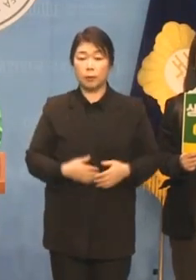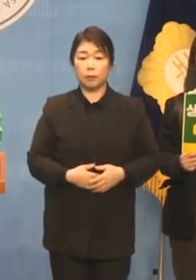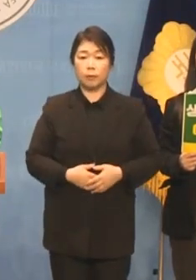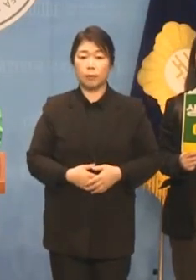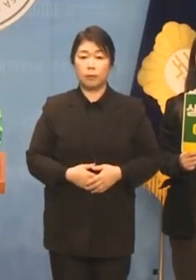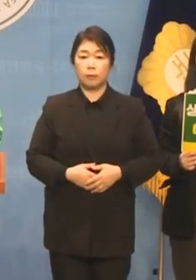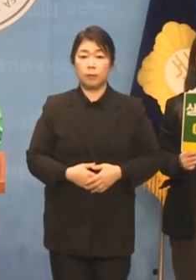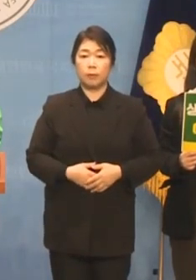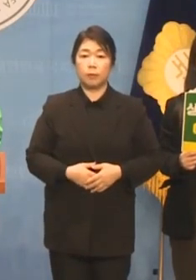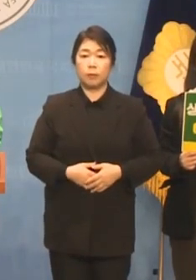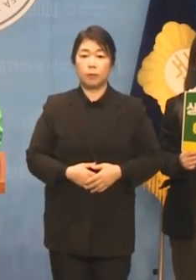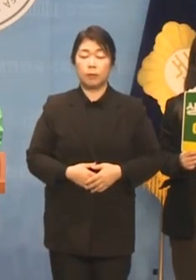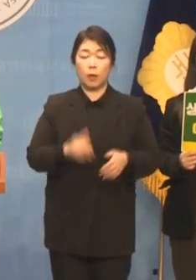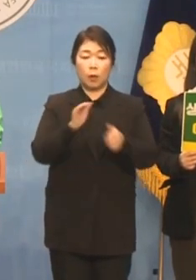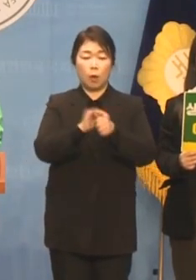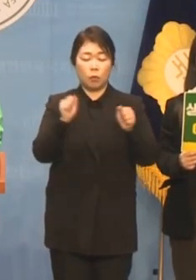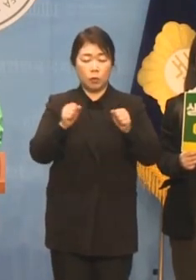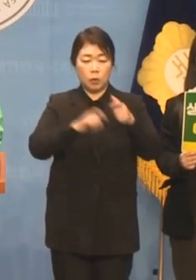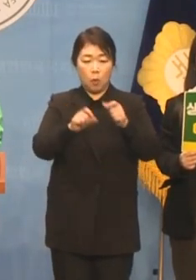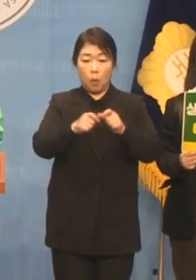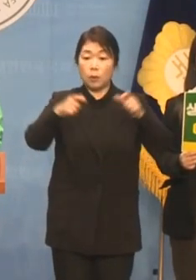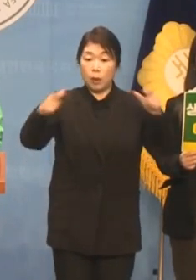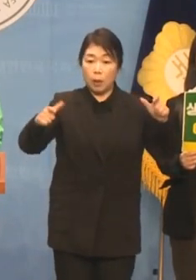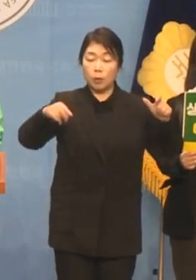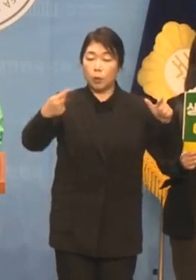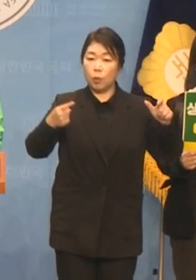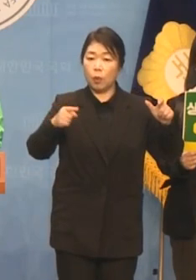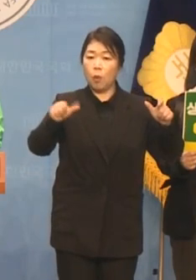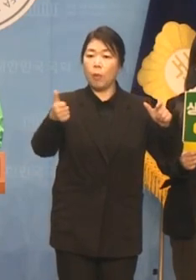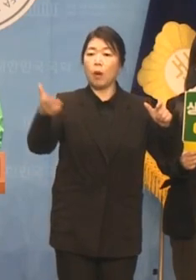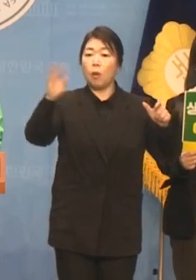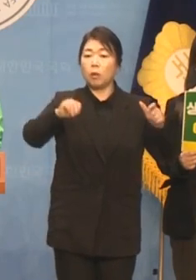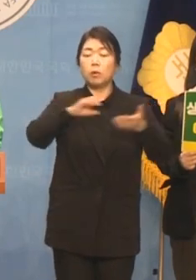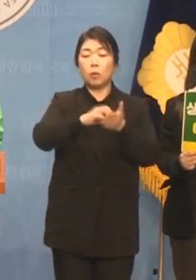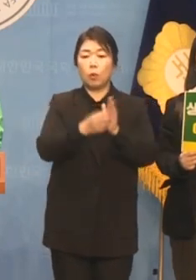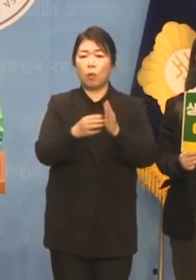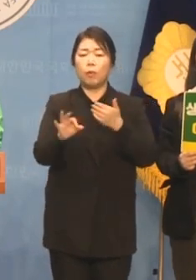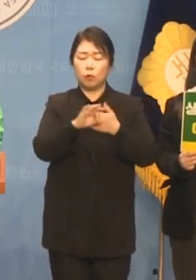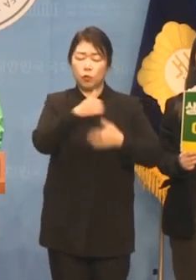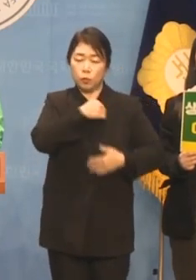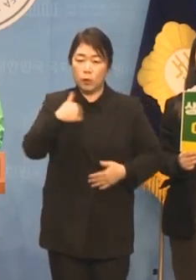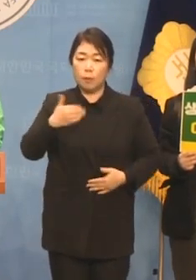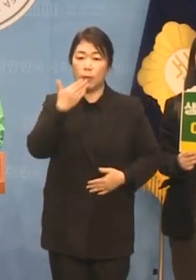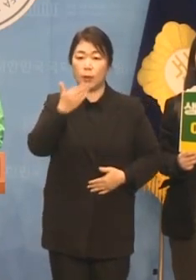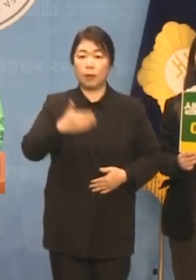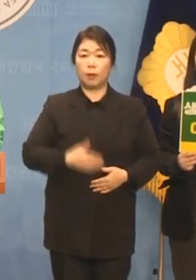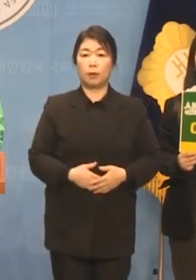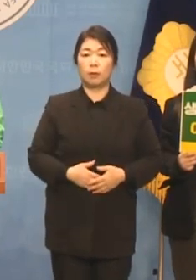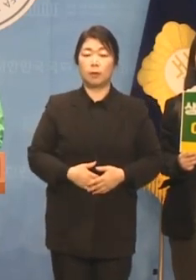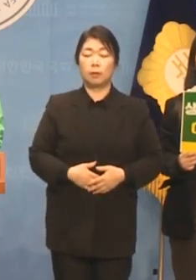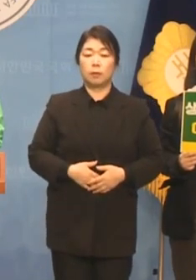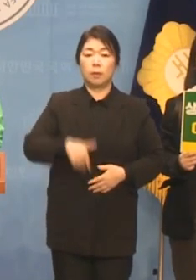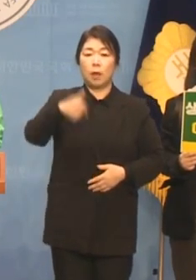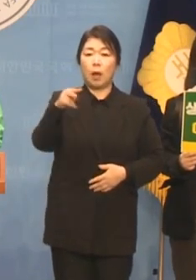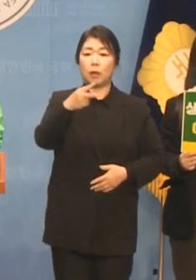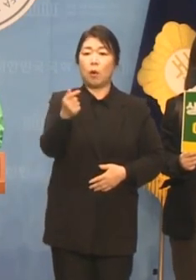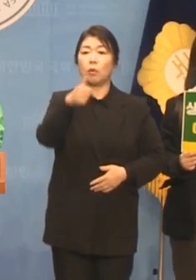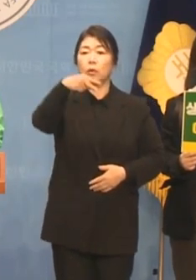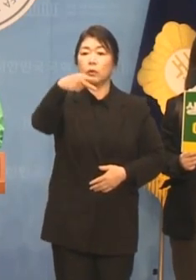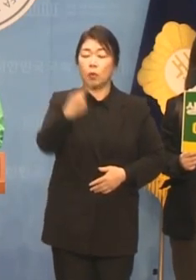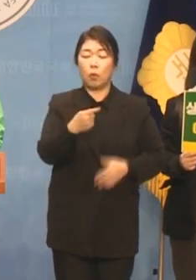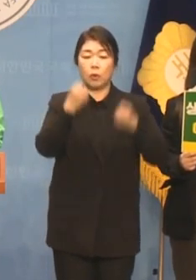실현시켰습니다 경북 전체로 확대해도 500억원 정도면 가능합니다 가도 신공항